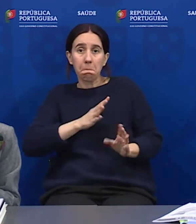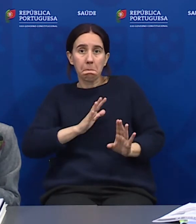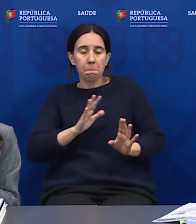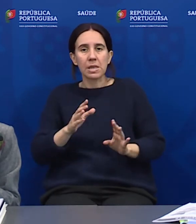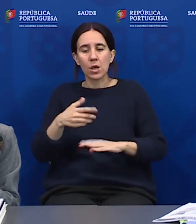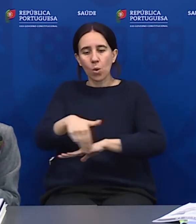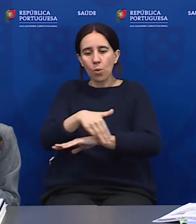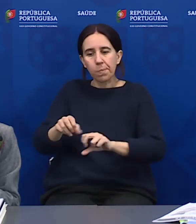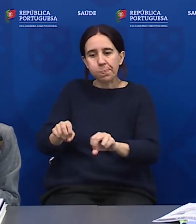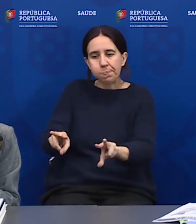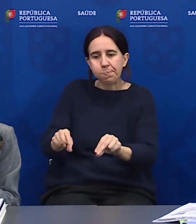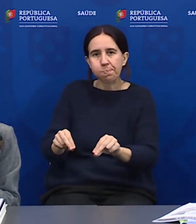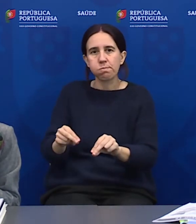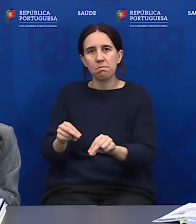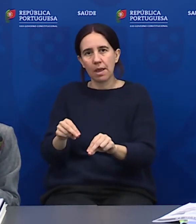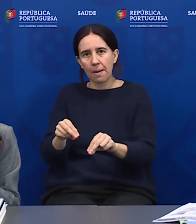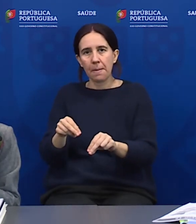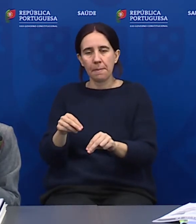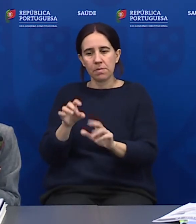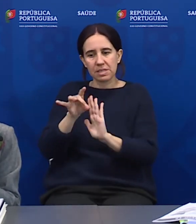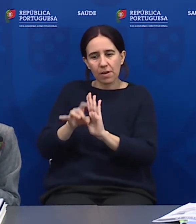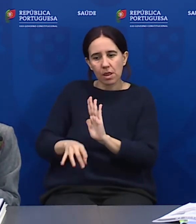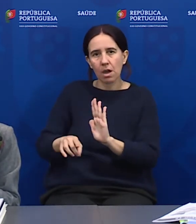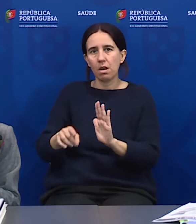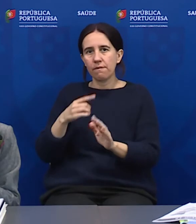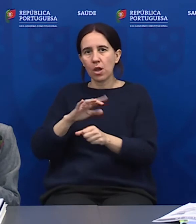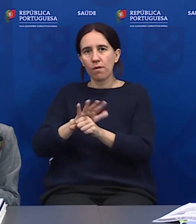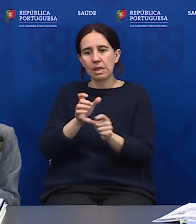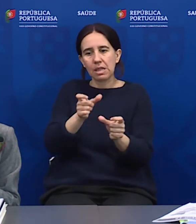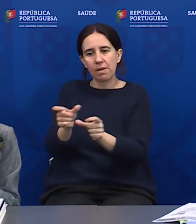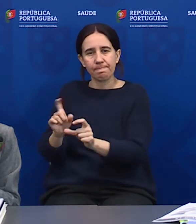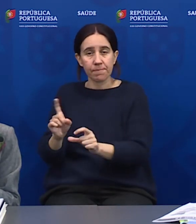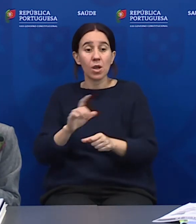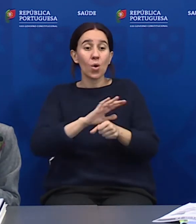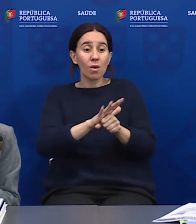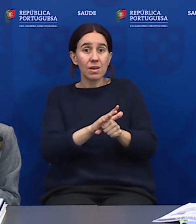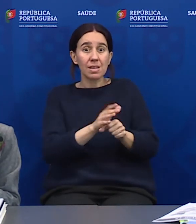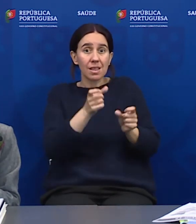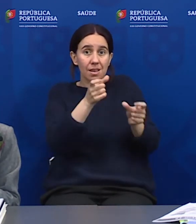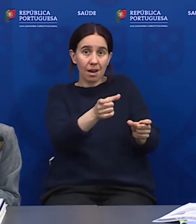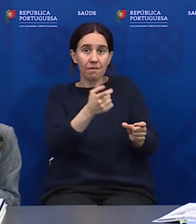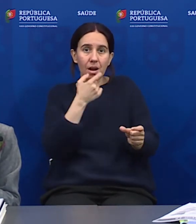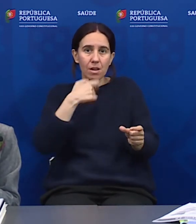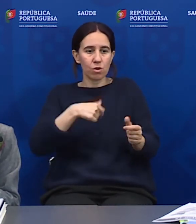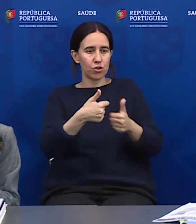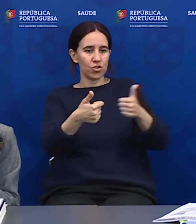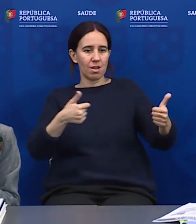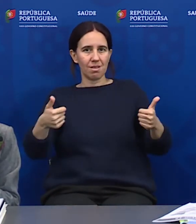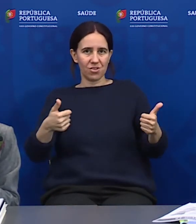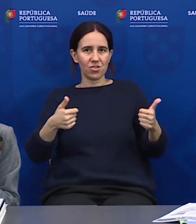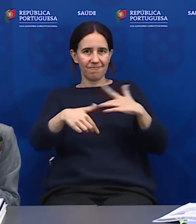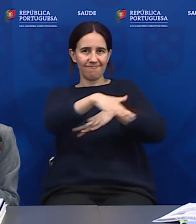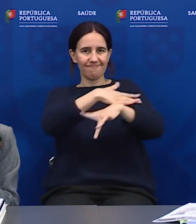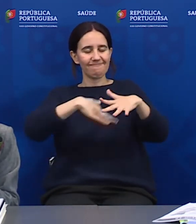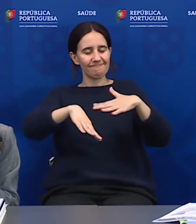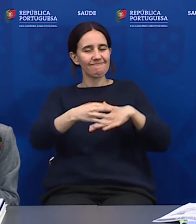desinfetar ruas seja uma metodologia que vá travar o Covid. O que vai travar o Covid é nós mantermos distantes uns dos outros.